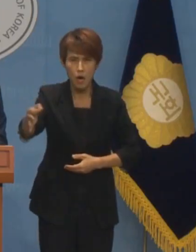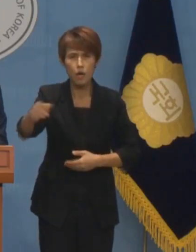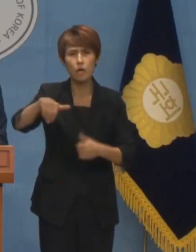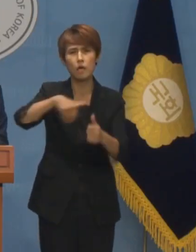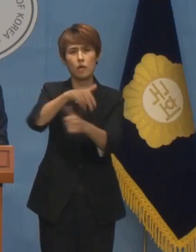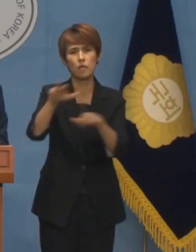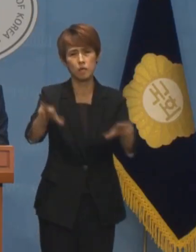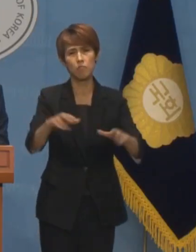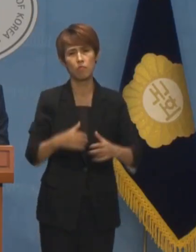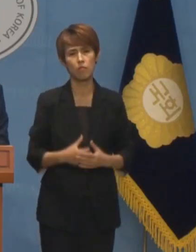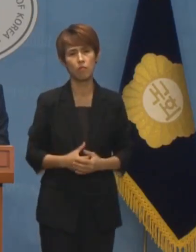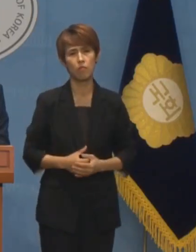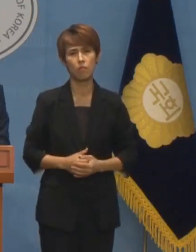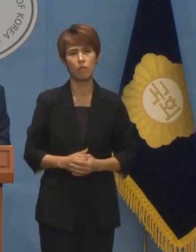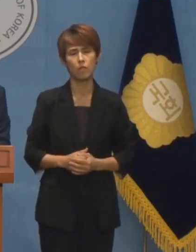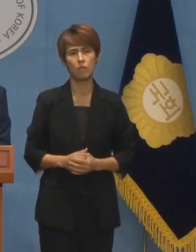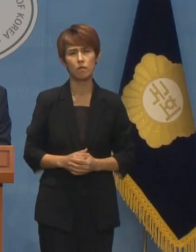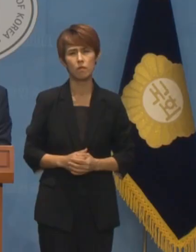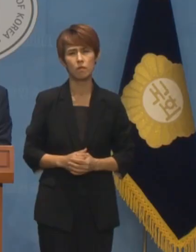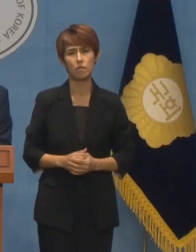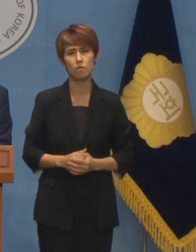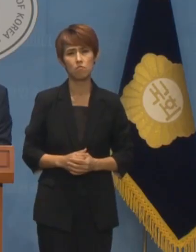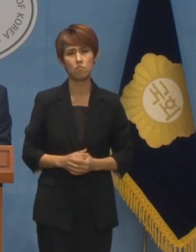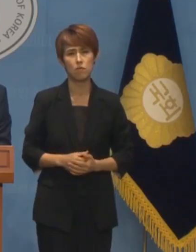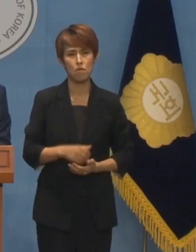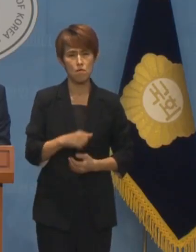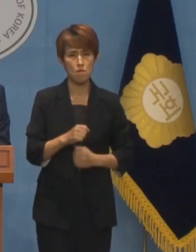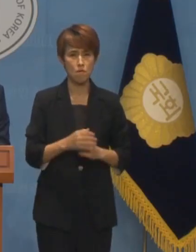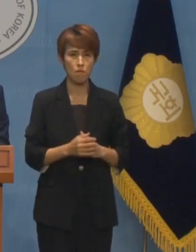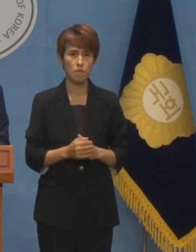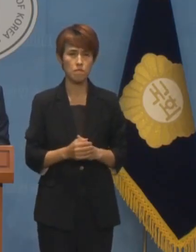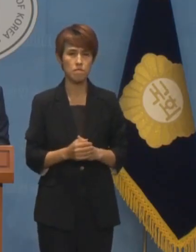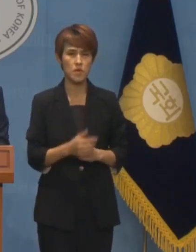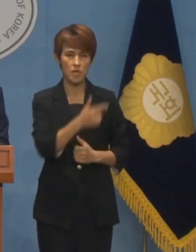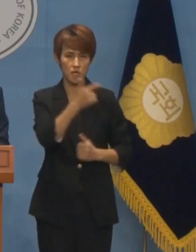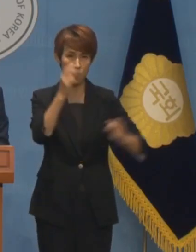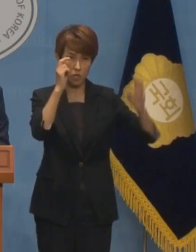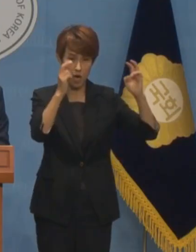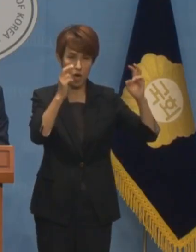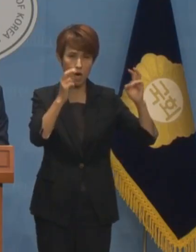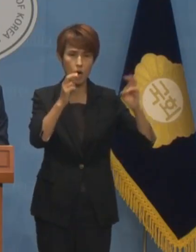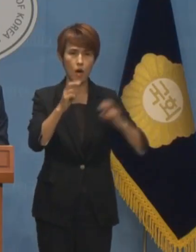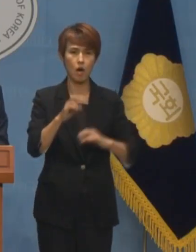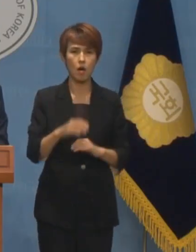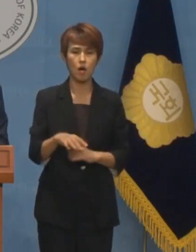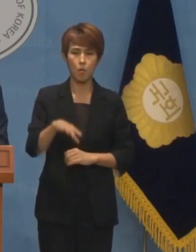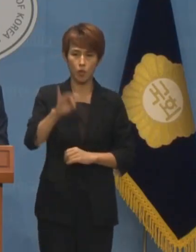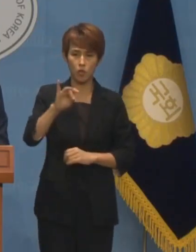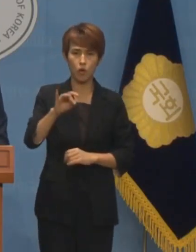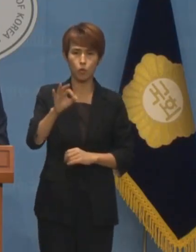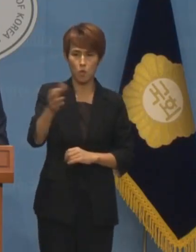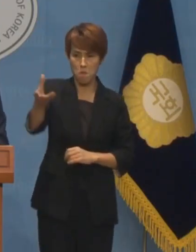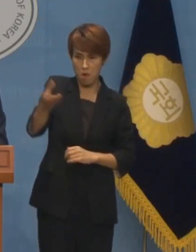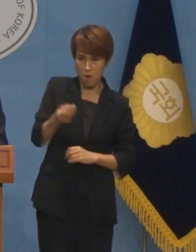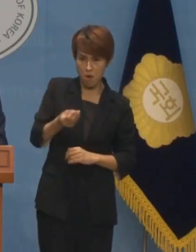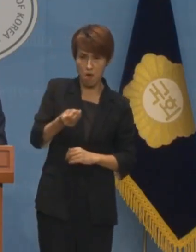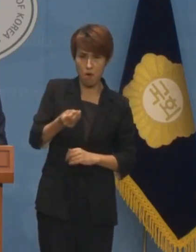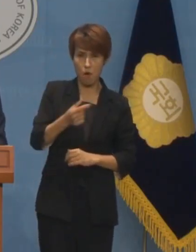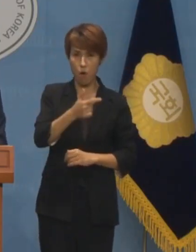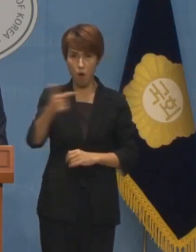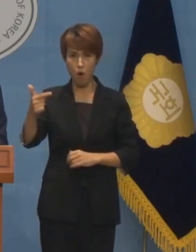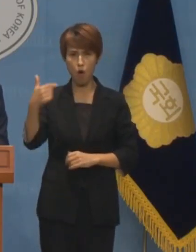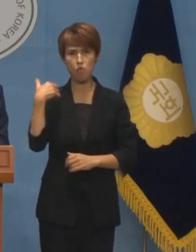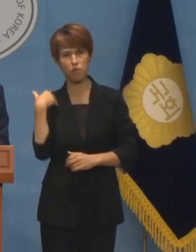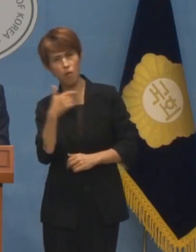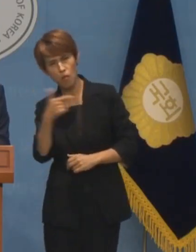놓여 있습니다. 우량 업체일수록 선정산 대출금이 많고 그래서 부담이 더